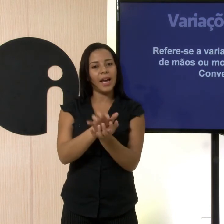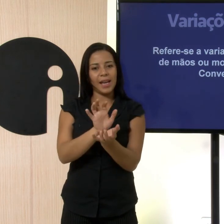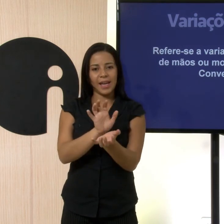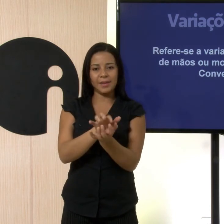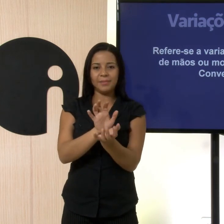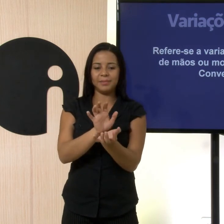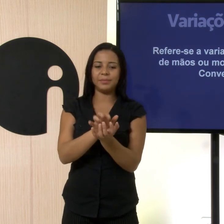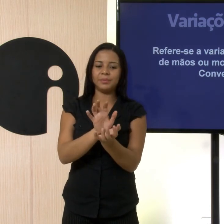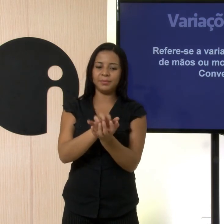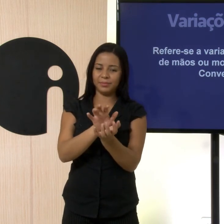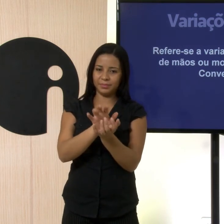jacaré,